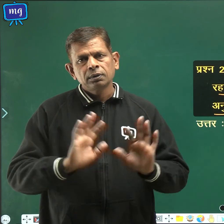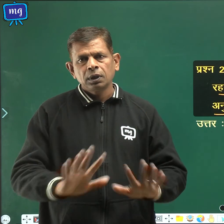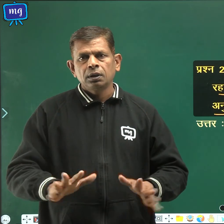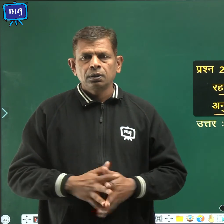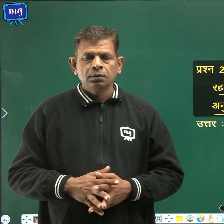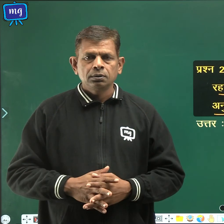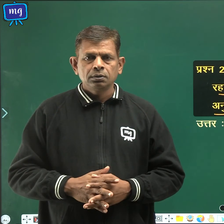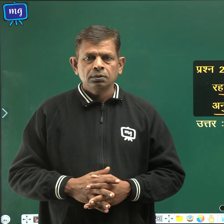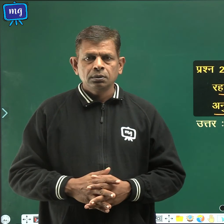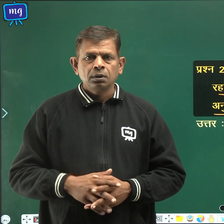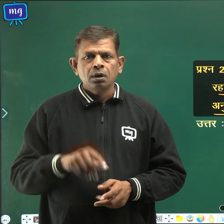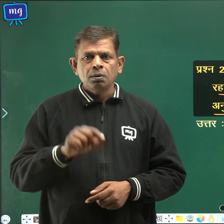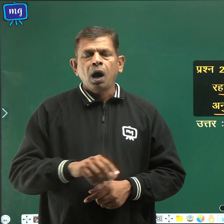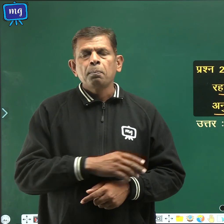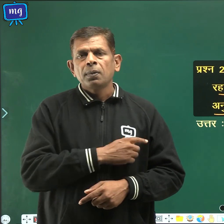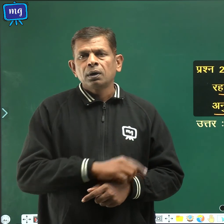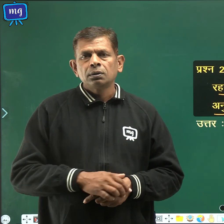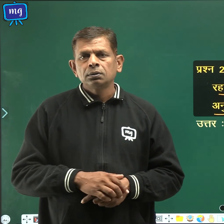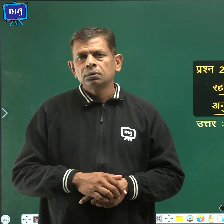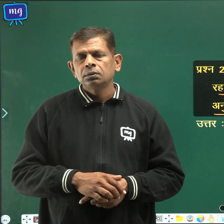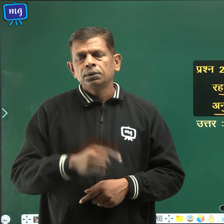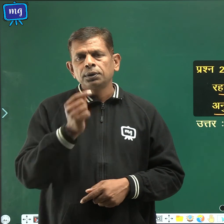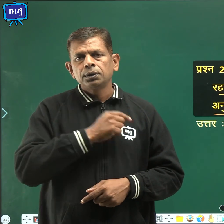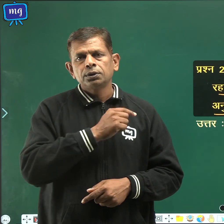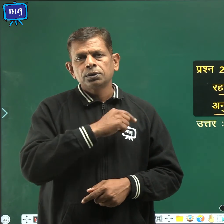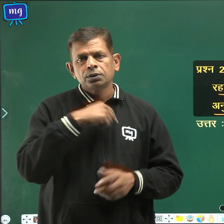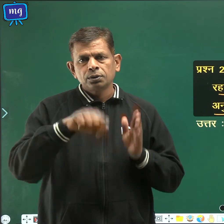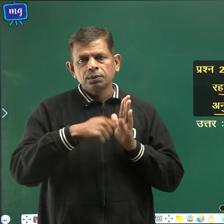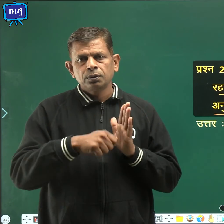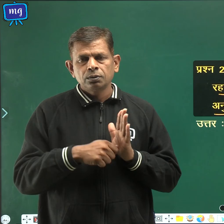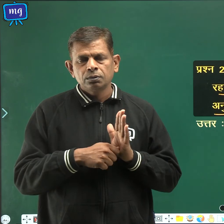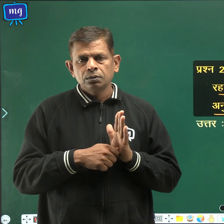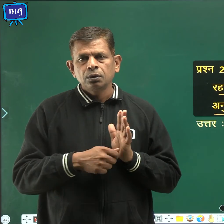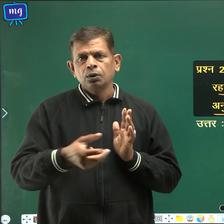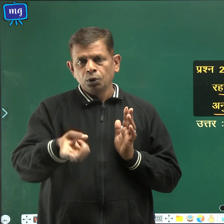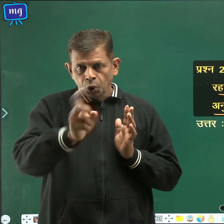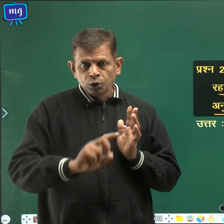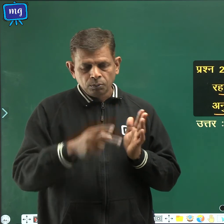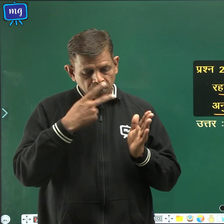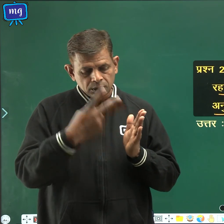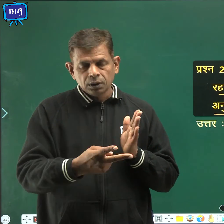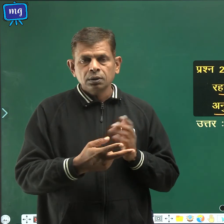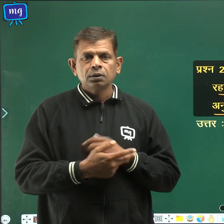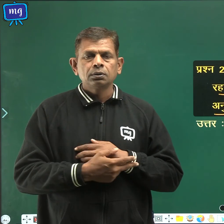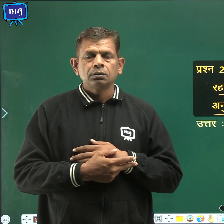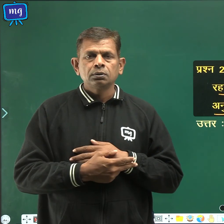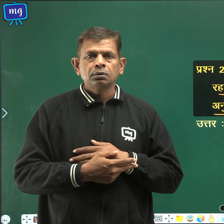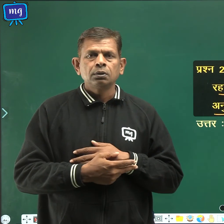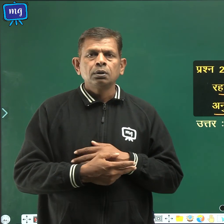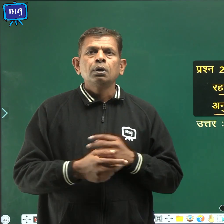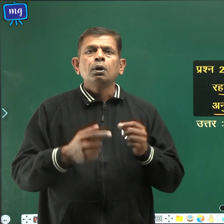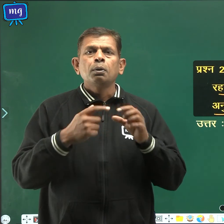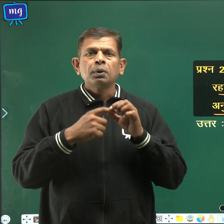है। अब आप इस वीडियो को दोबारा देखना,